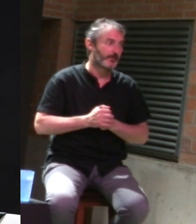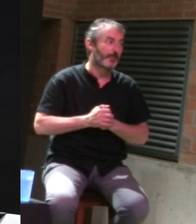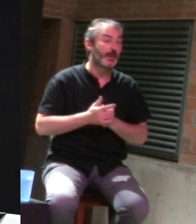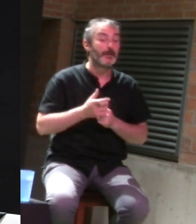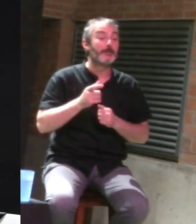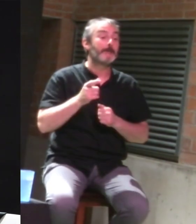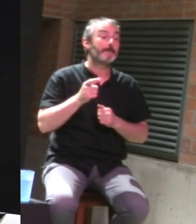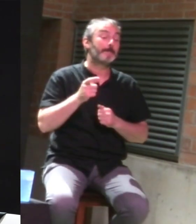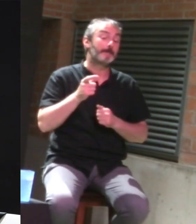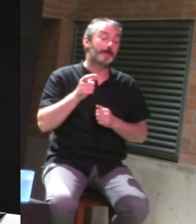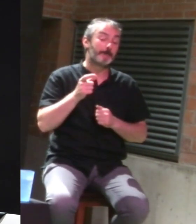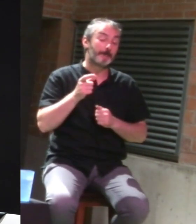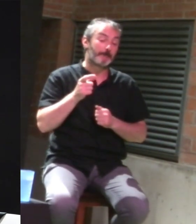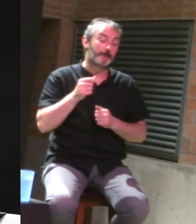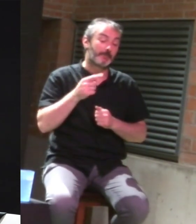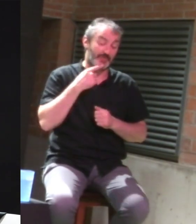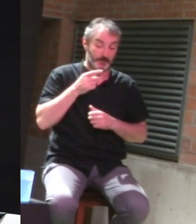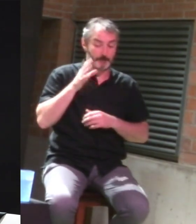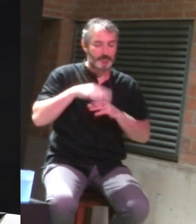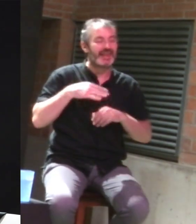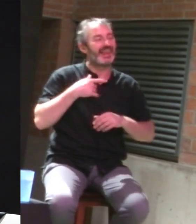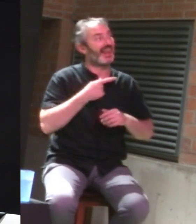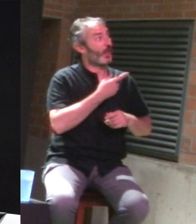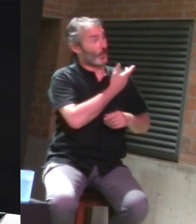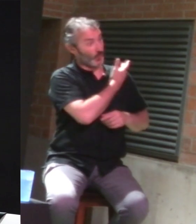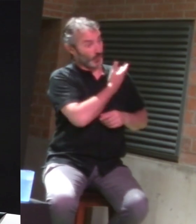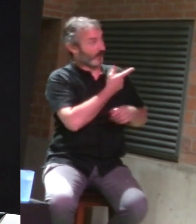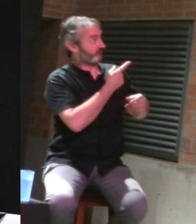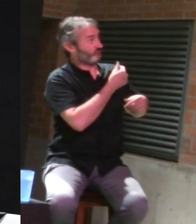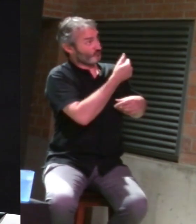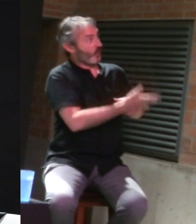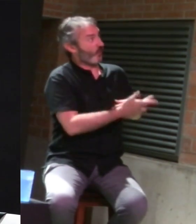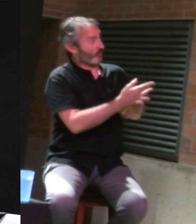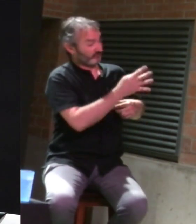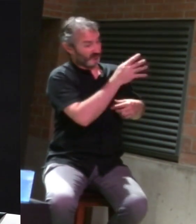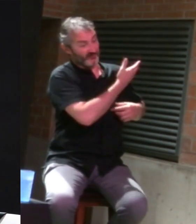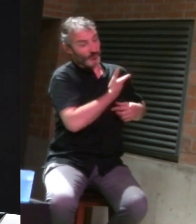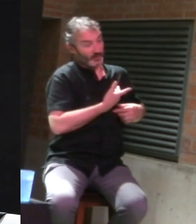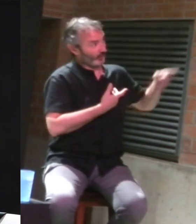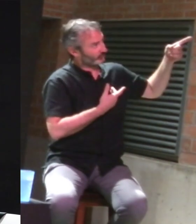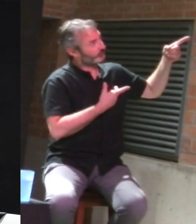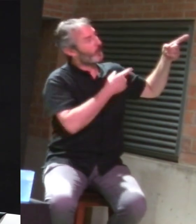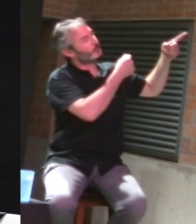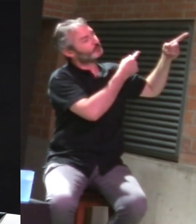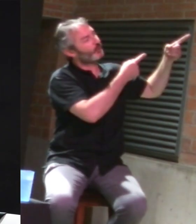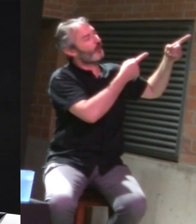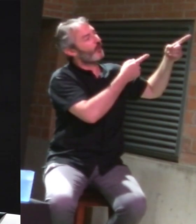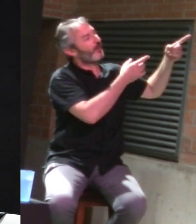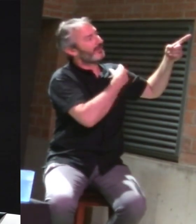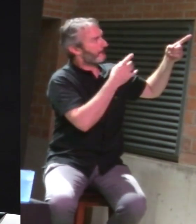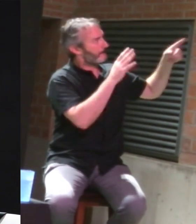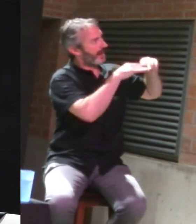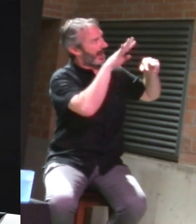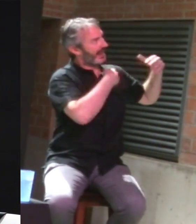desconfiava d'aquests burgesos amos de fàbrica que feien un catalanisme, una mica de literatura, però que a